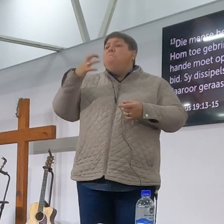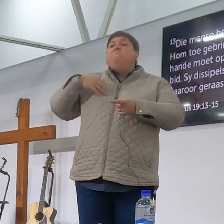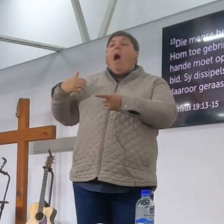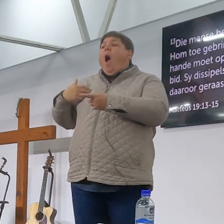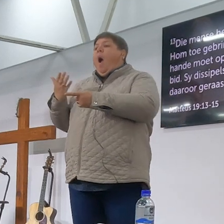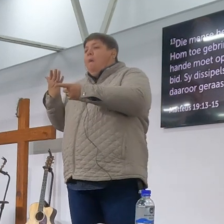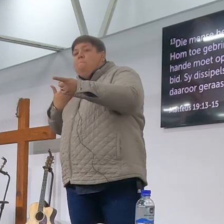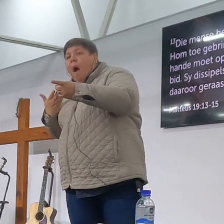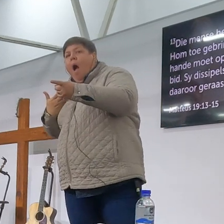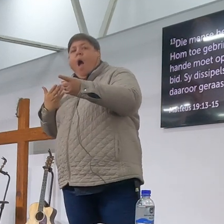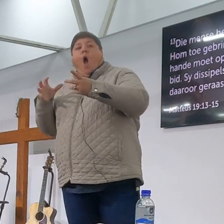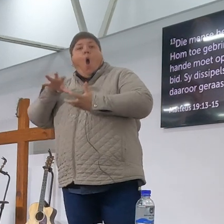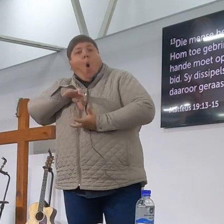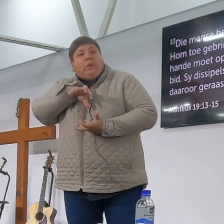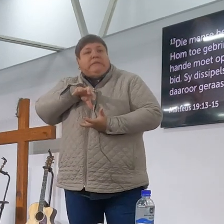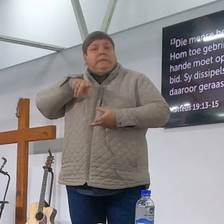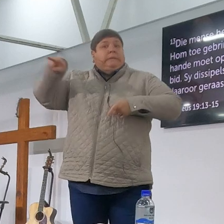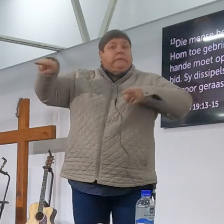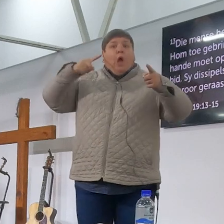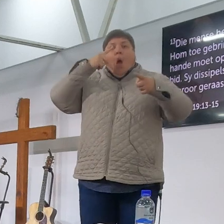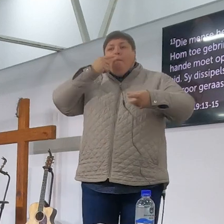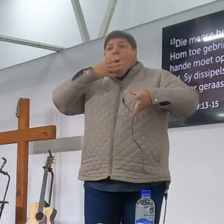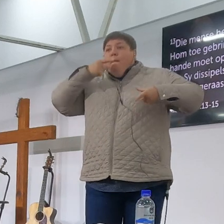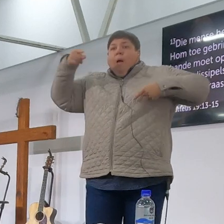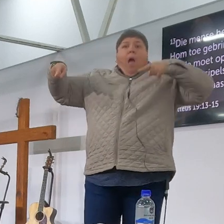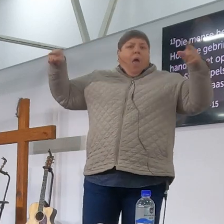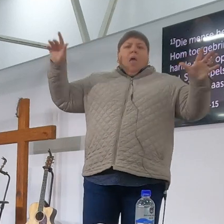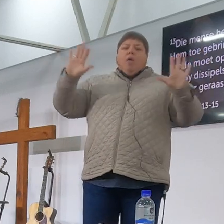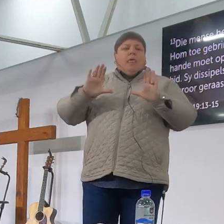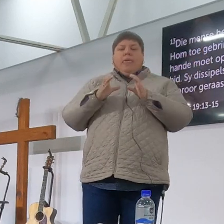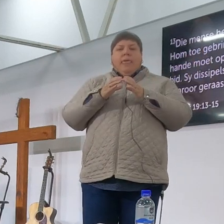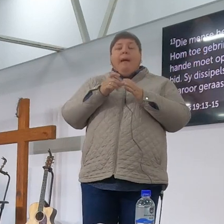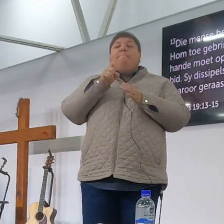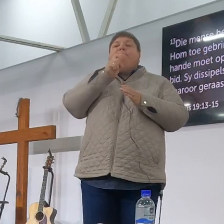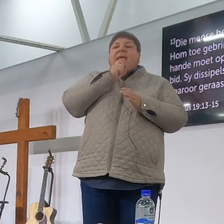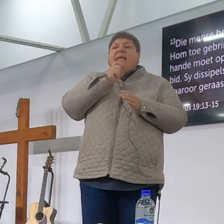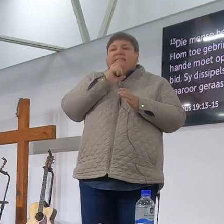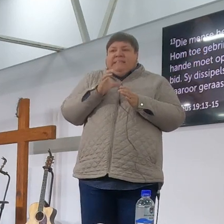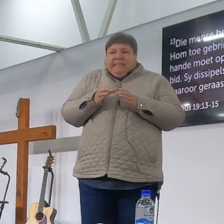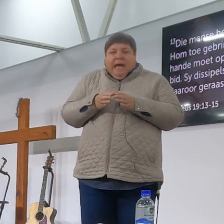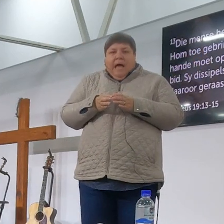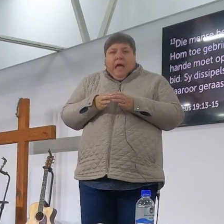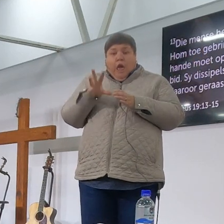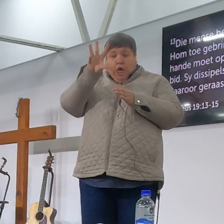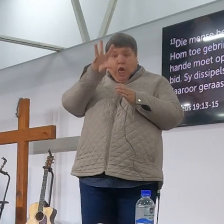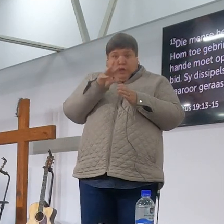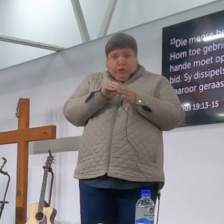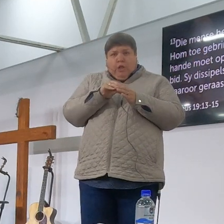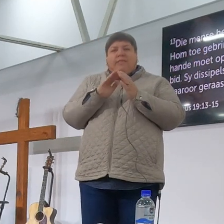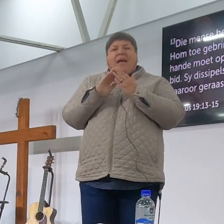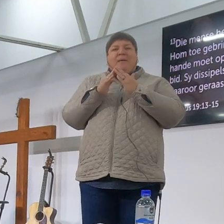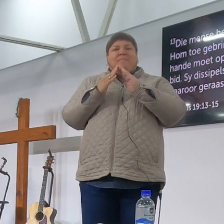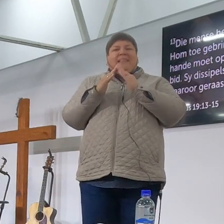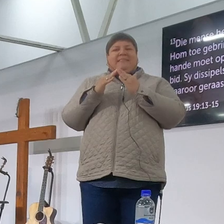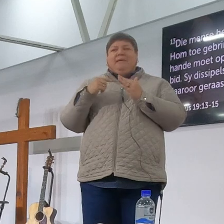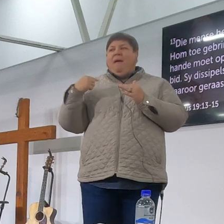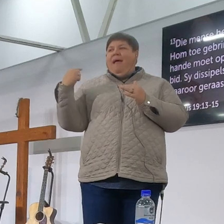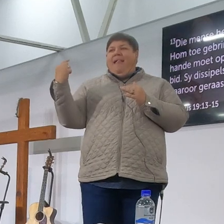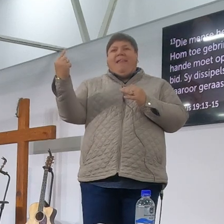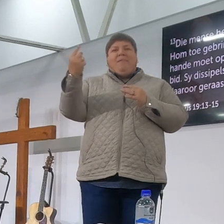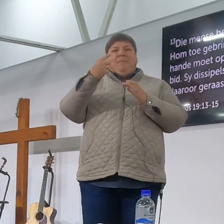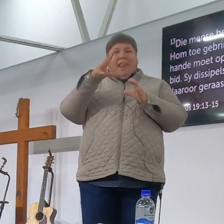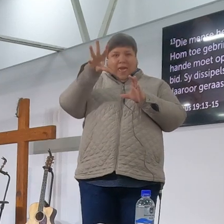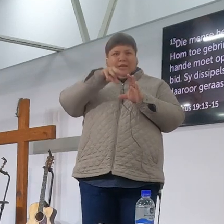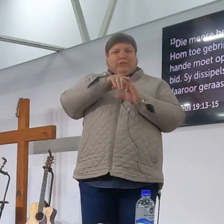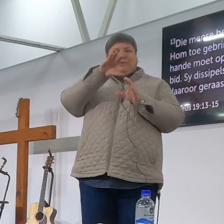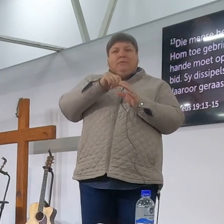nie die paas nie, nie die ouers nie, nie die oumas en oupas, nie die familielede nie, die mense, wat allemaal insluit, maar die gemeenskap, en het sluit jou en my